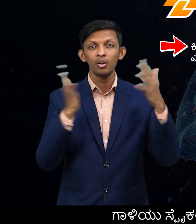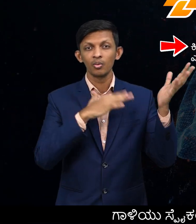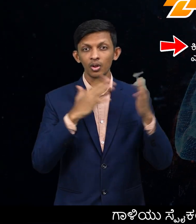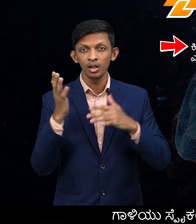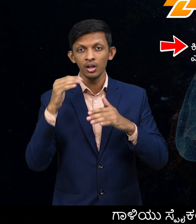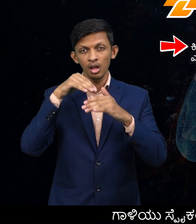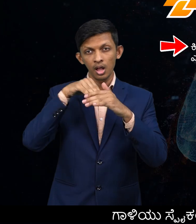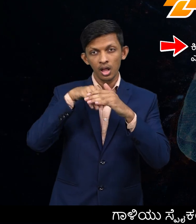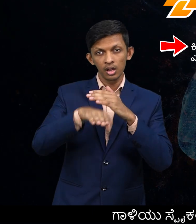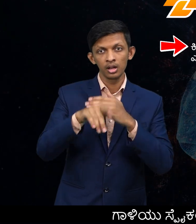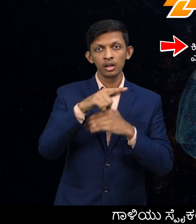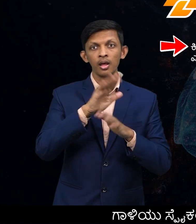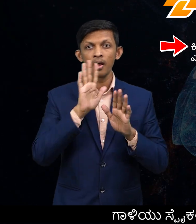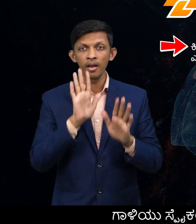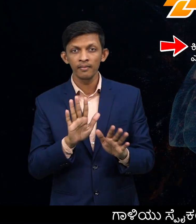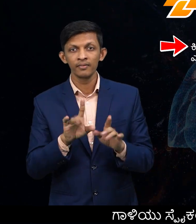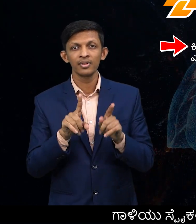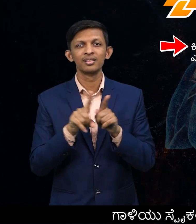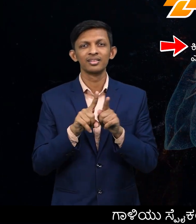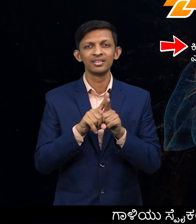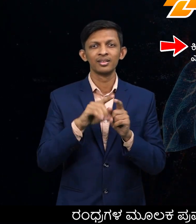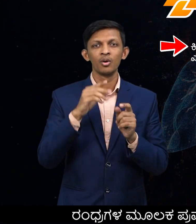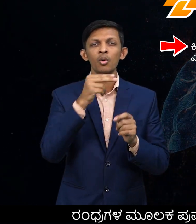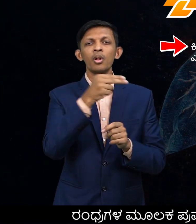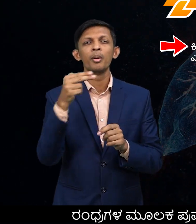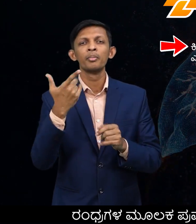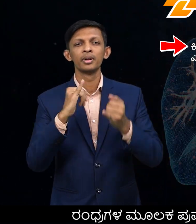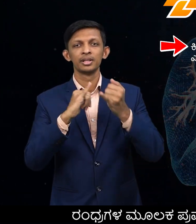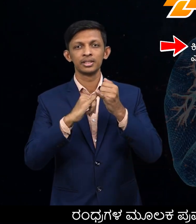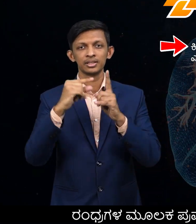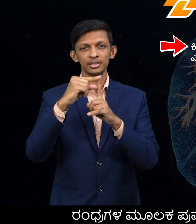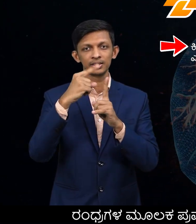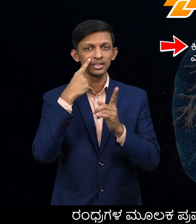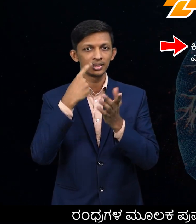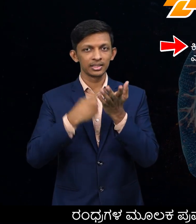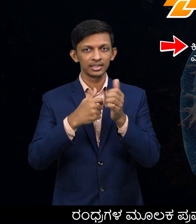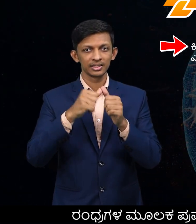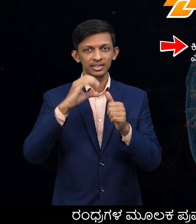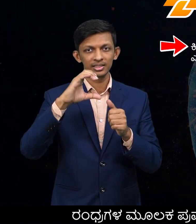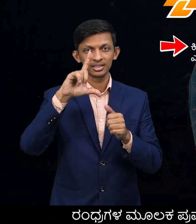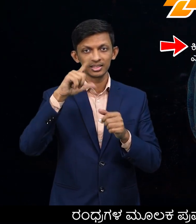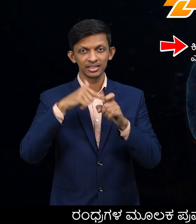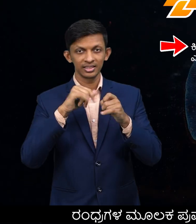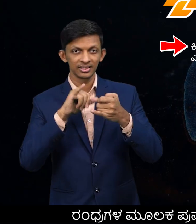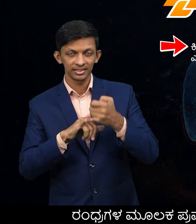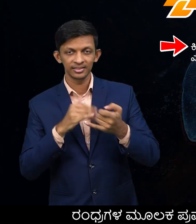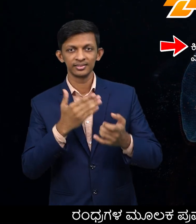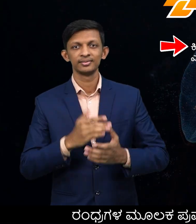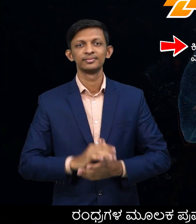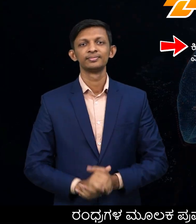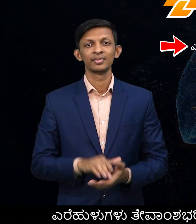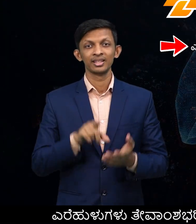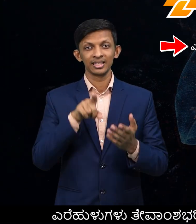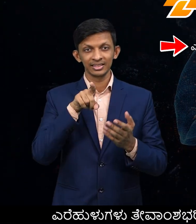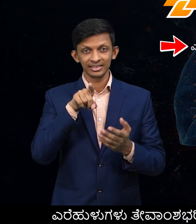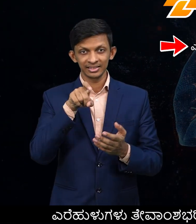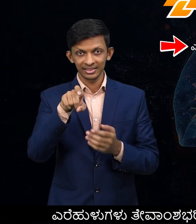ಗಾಳಿಯು ಸ್ವೈಕಲ್ಸ್ ಎಂದು ಕರೆಯಲ್ಪಡುವ ರಂಧ್ರಗಳ ಮೂಲಕ ಪ್ರವೇಶಿಸುತ್ತದೆ ಮತ್ತು ನಿರ್ಗಮಿಸುತ್ತದೆ. ಎರೆಹುಳುಗಳು